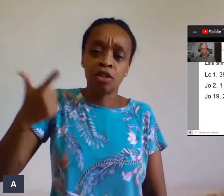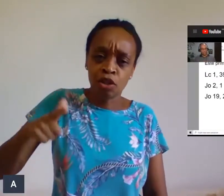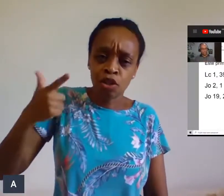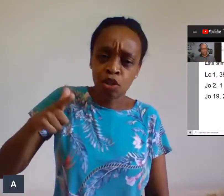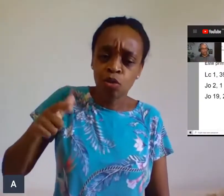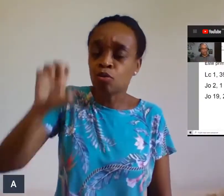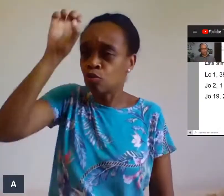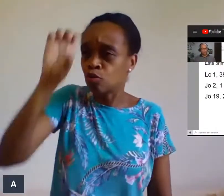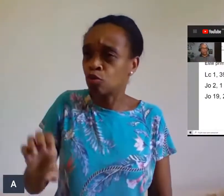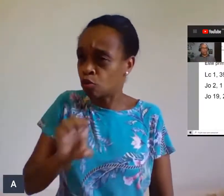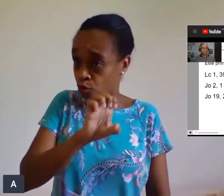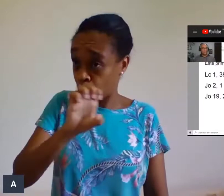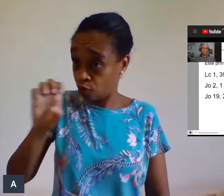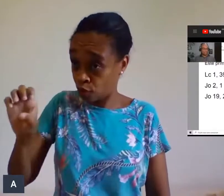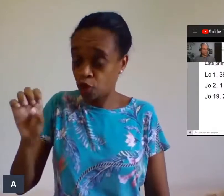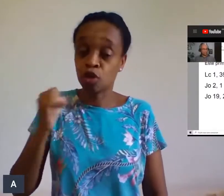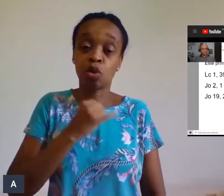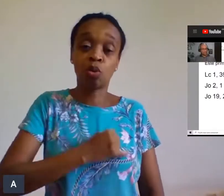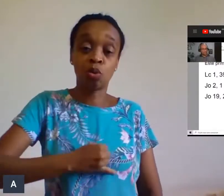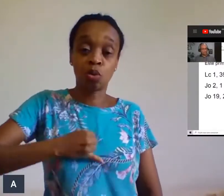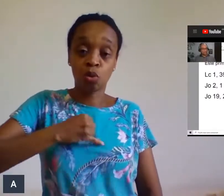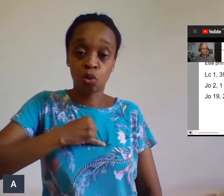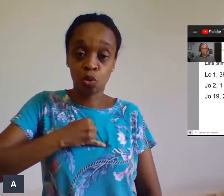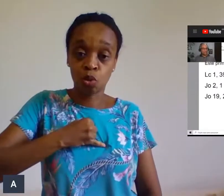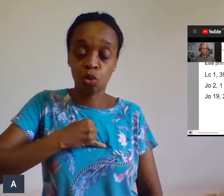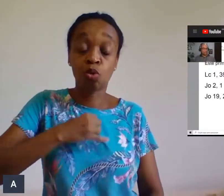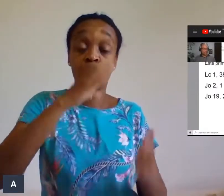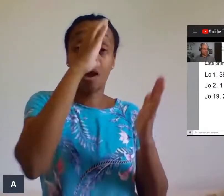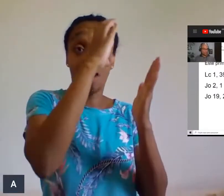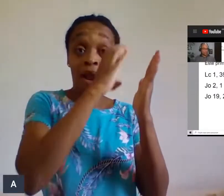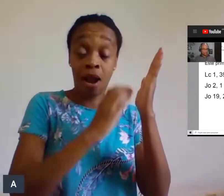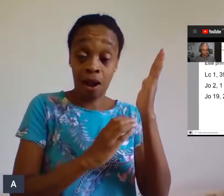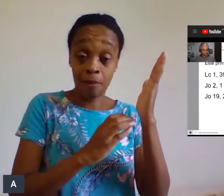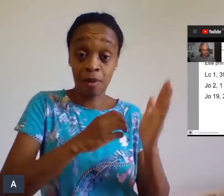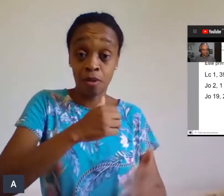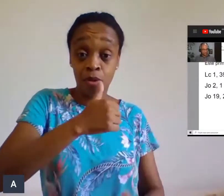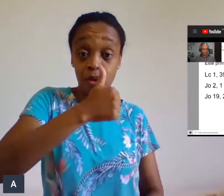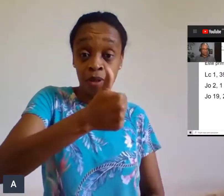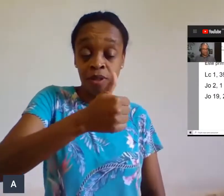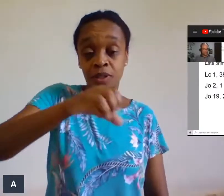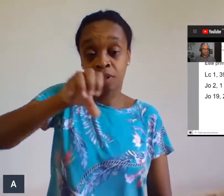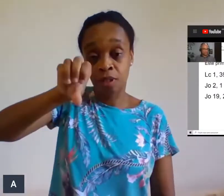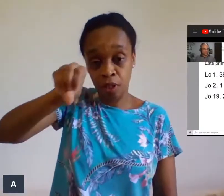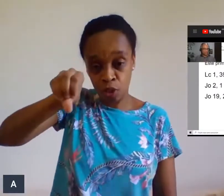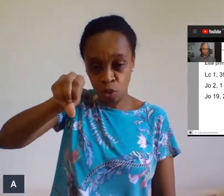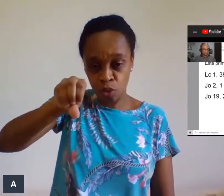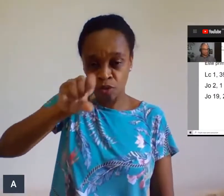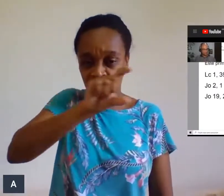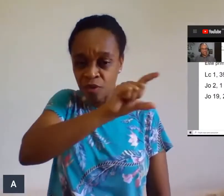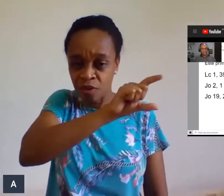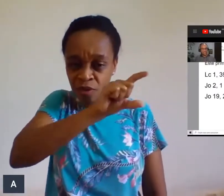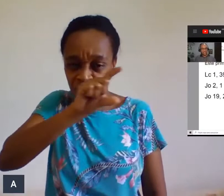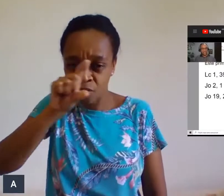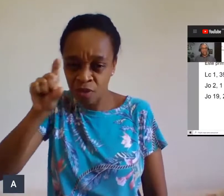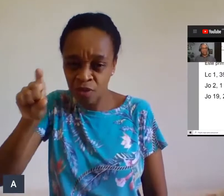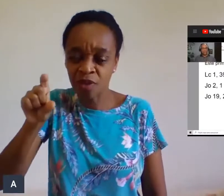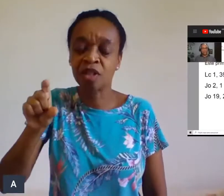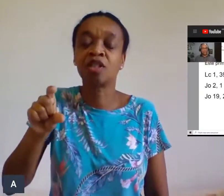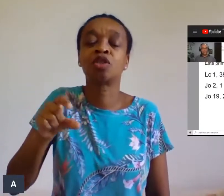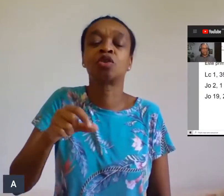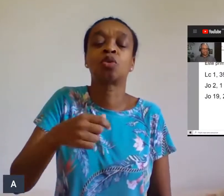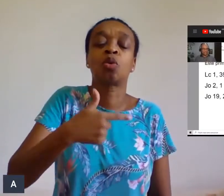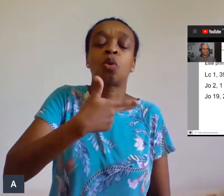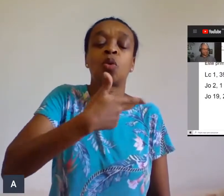mas agora no capítulo 19, versículo 25. Vamos lá novamente. Onde está